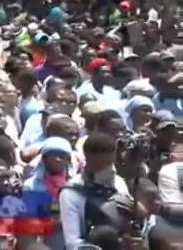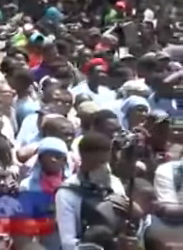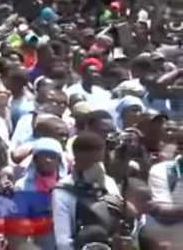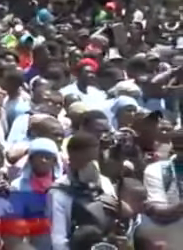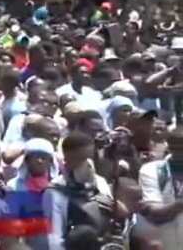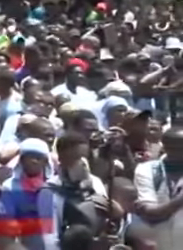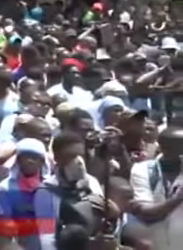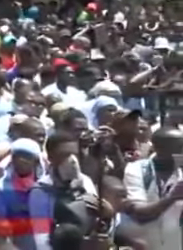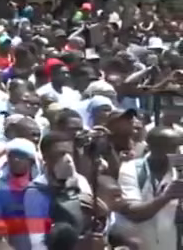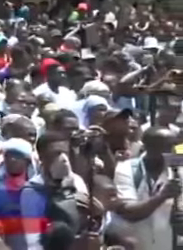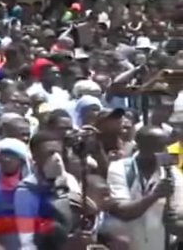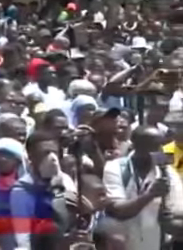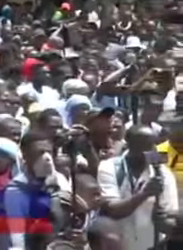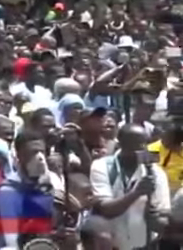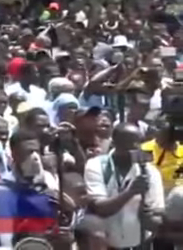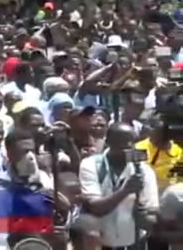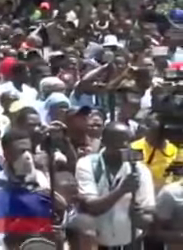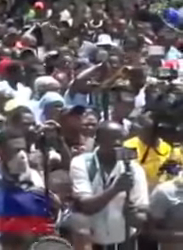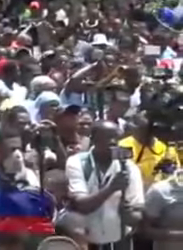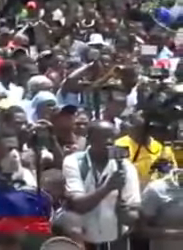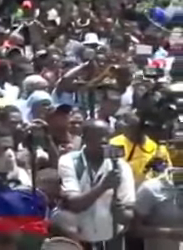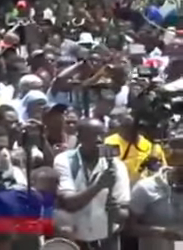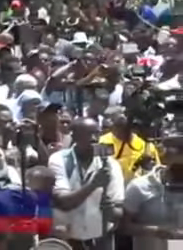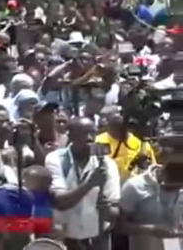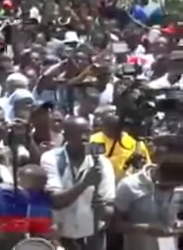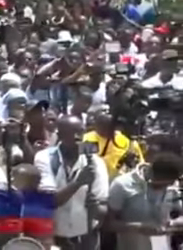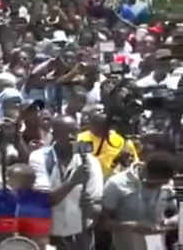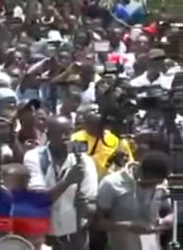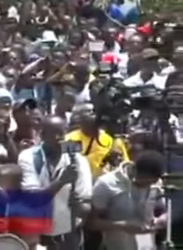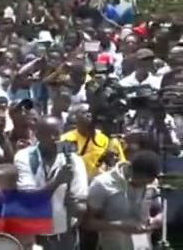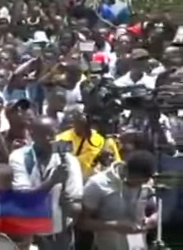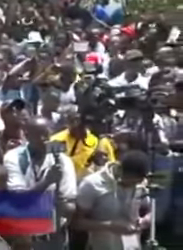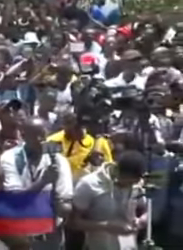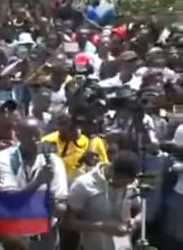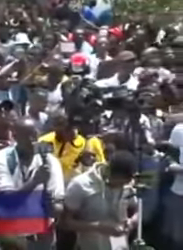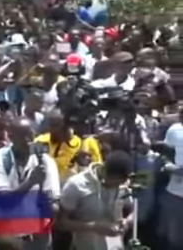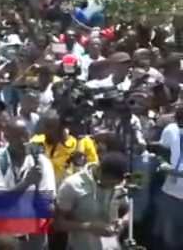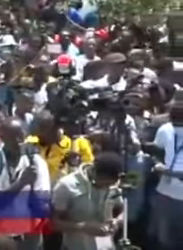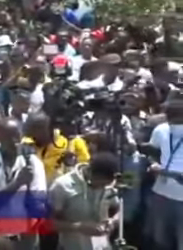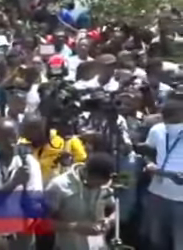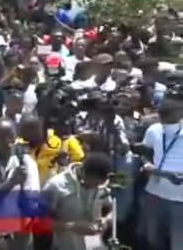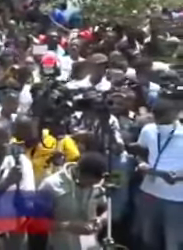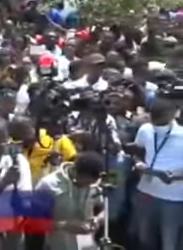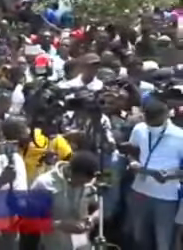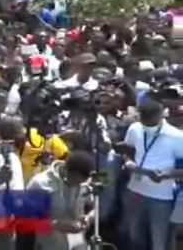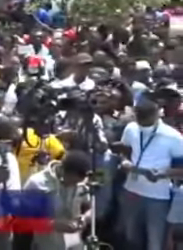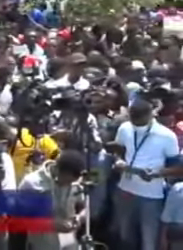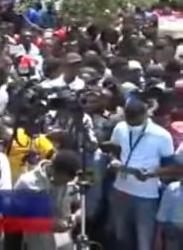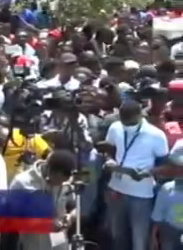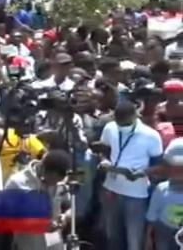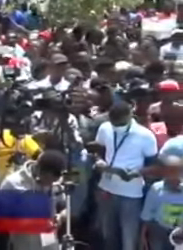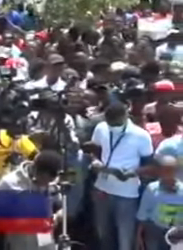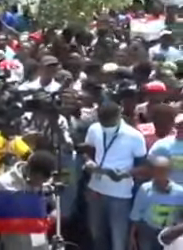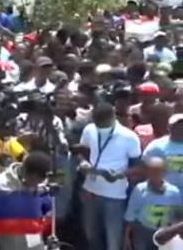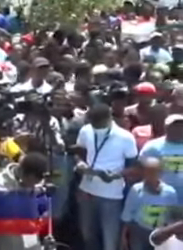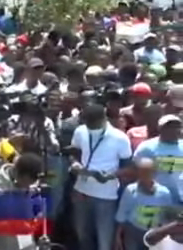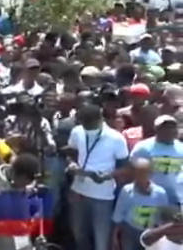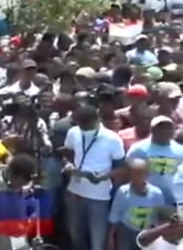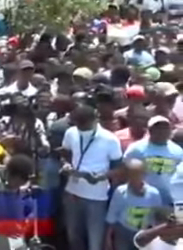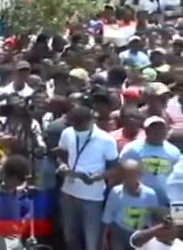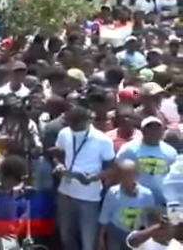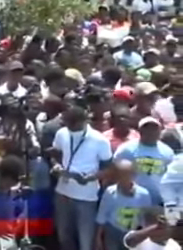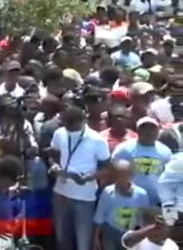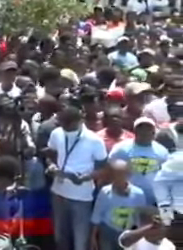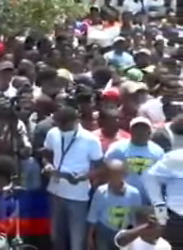capables d'électrifier 24 sur 24. Même j'en songe dans la campagne électorale. L'homme te parle de téléphérique qui pour